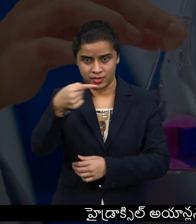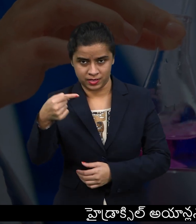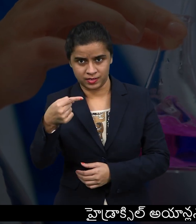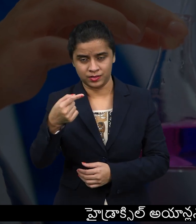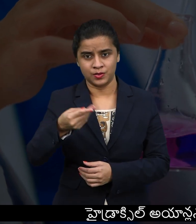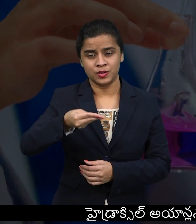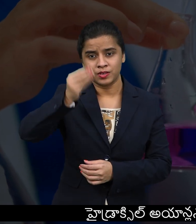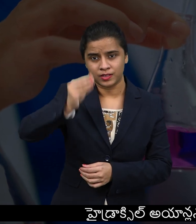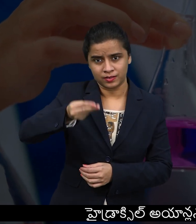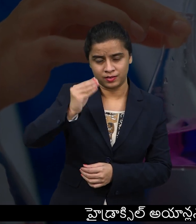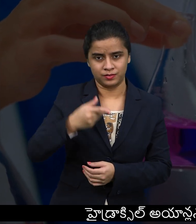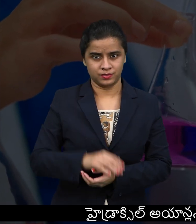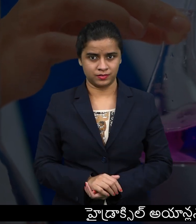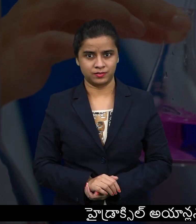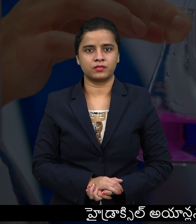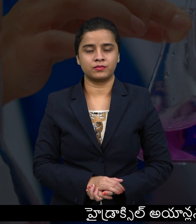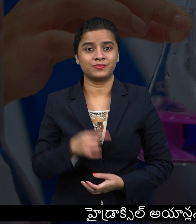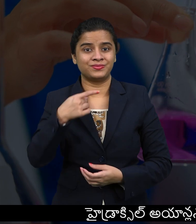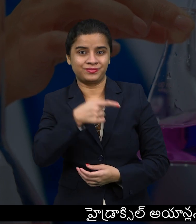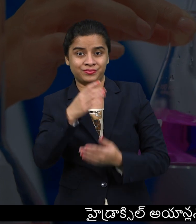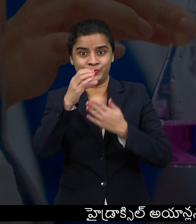ఏర్పరిచే సమ్మేళనం.